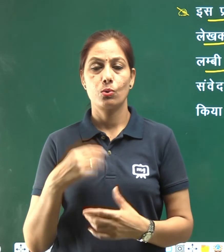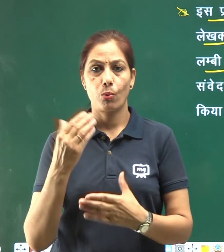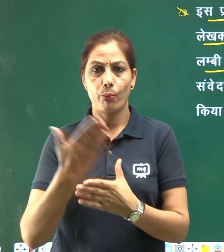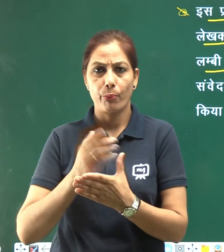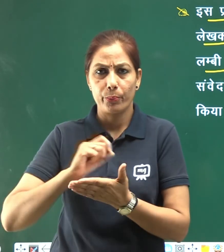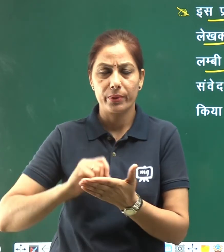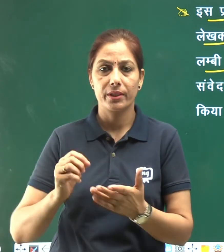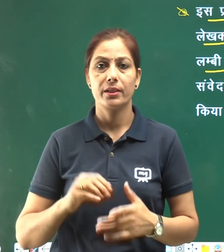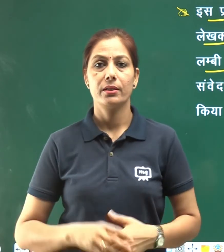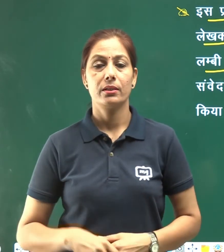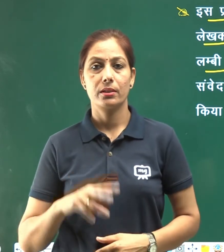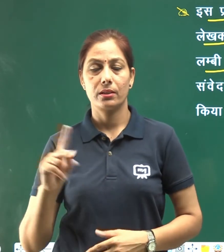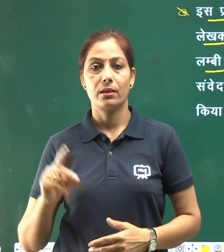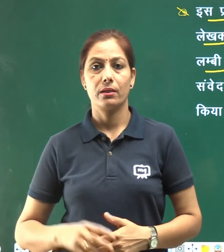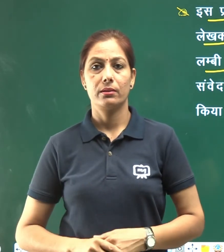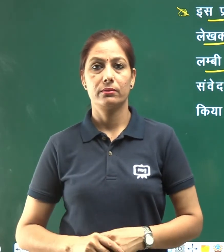तथा